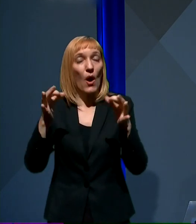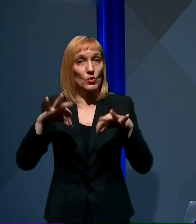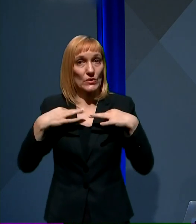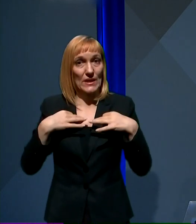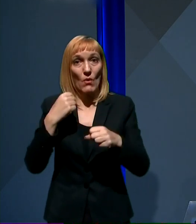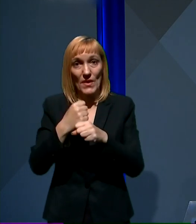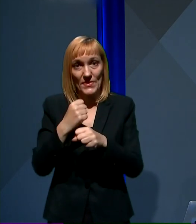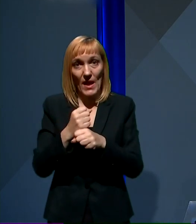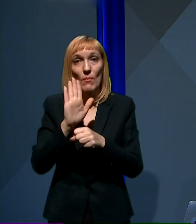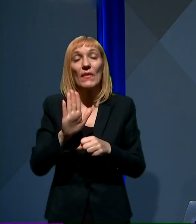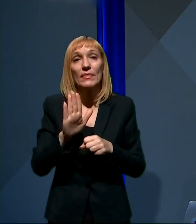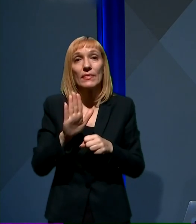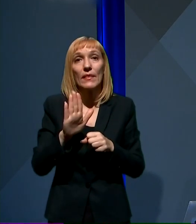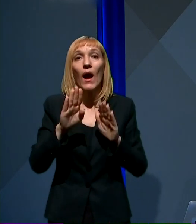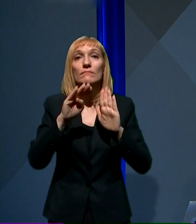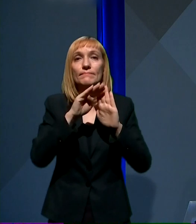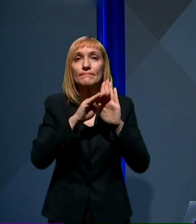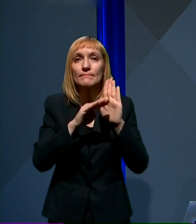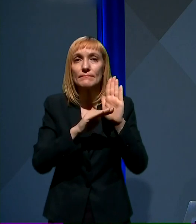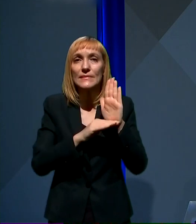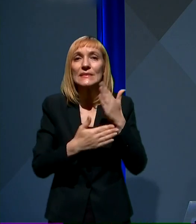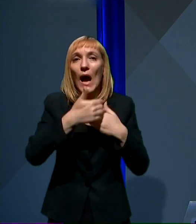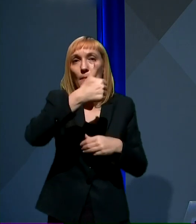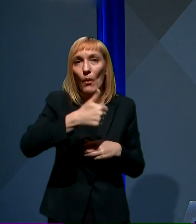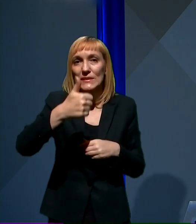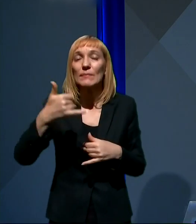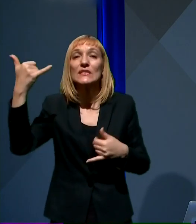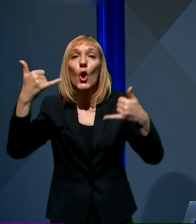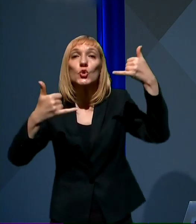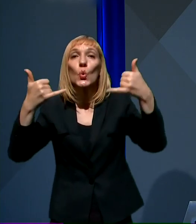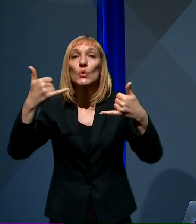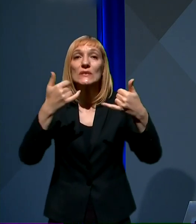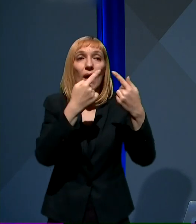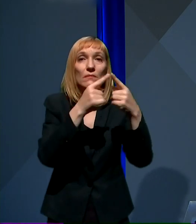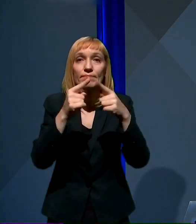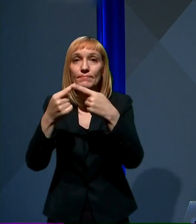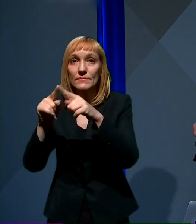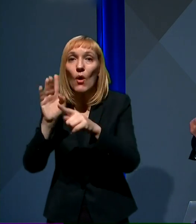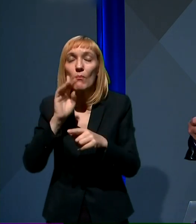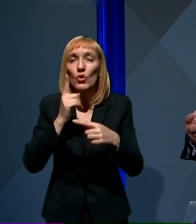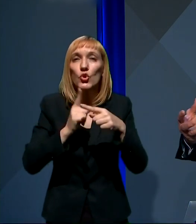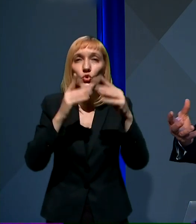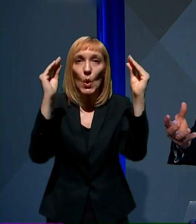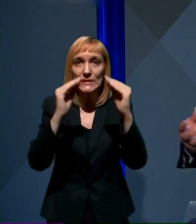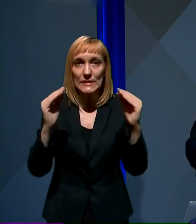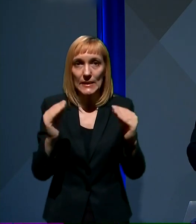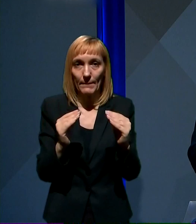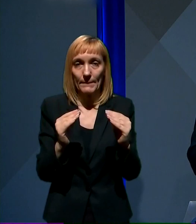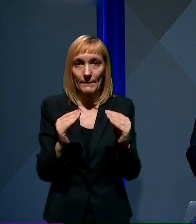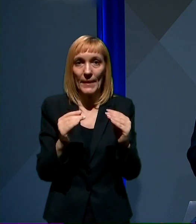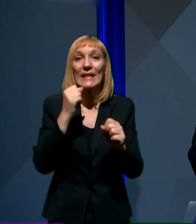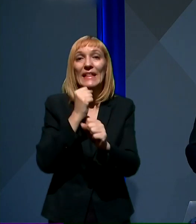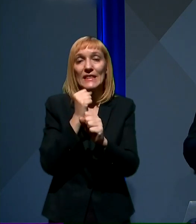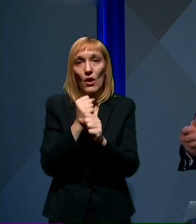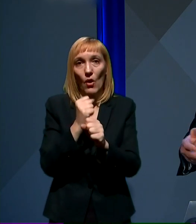na protokolih za posamezne vrste turizma. Se pravi, da bomo razdelali sistem